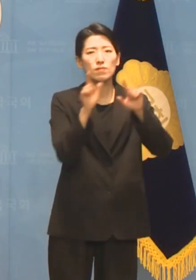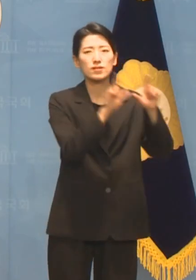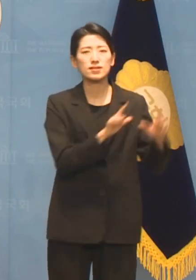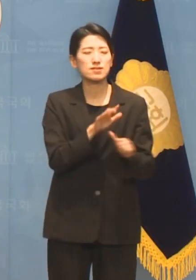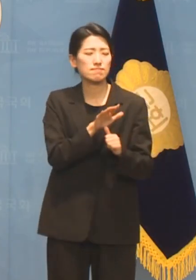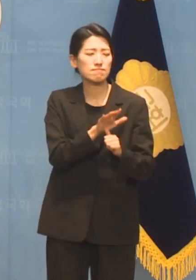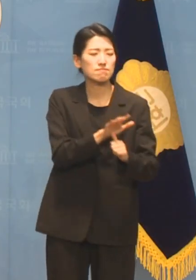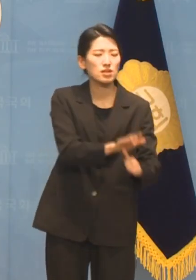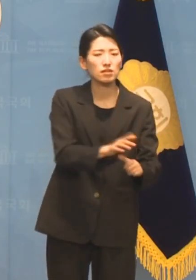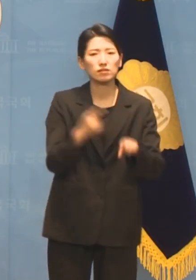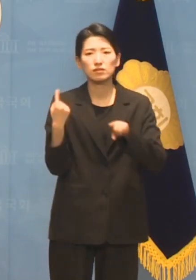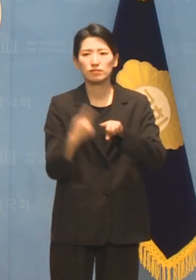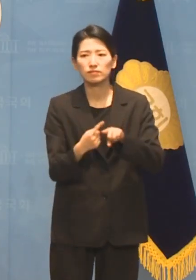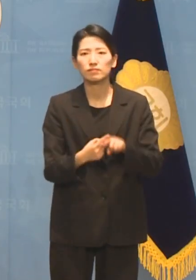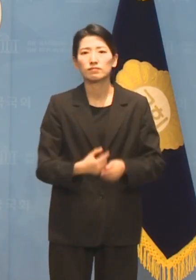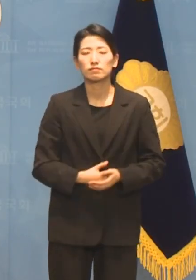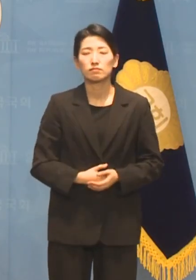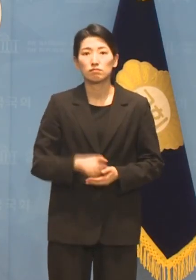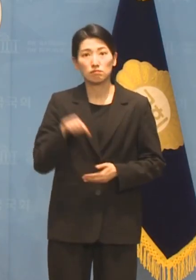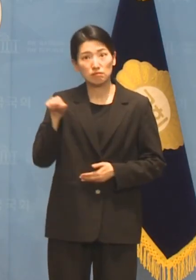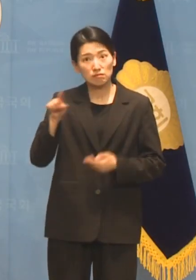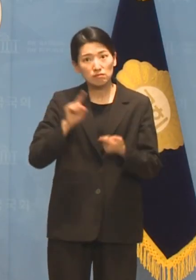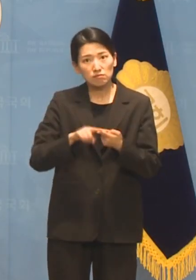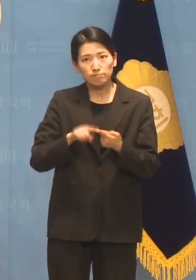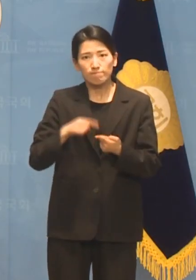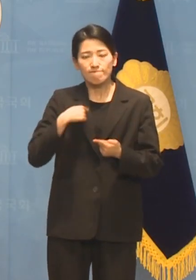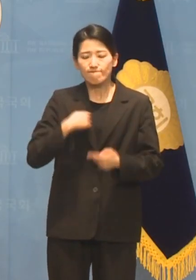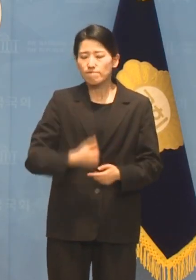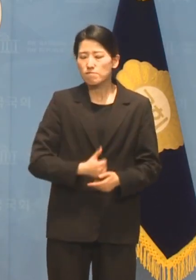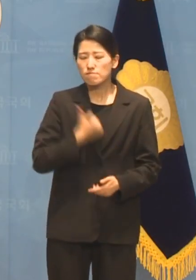몰고 가는 것입니다. 용납할 수 없습니다.